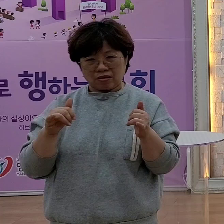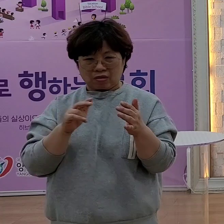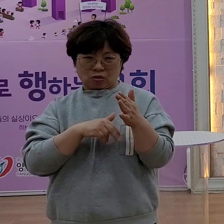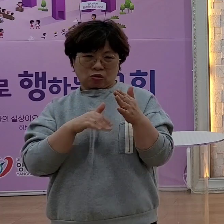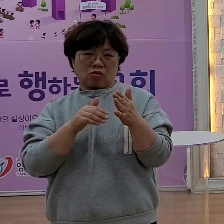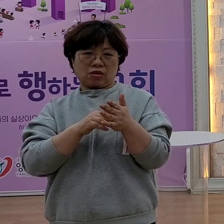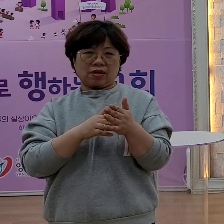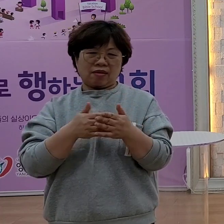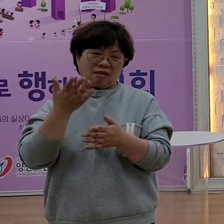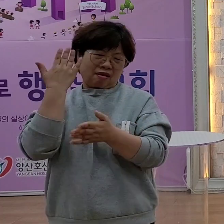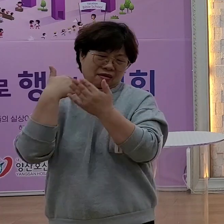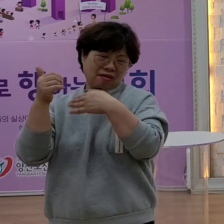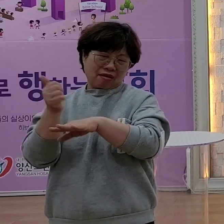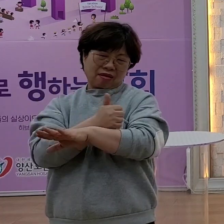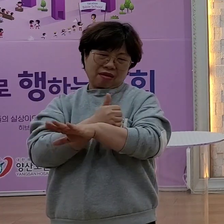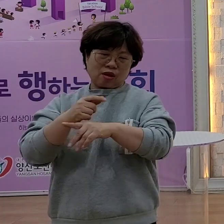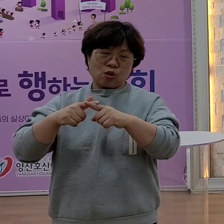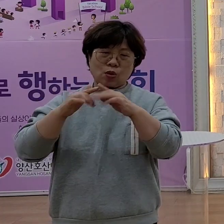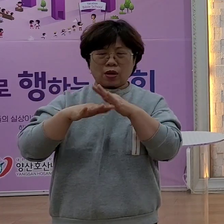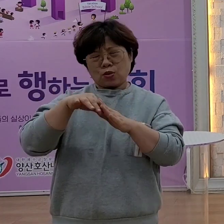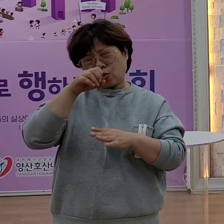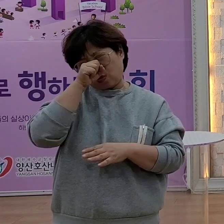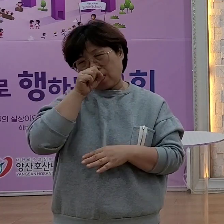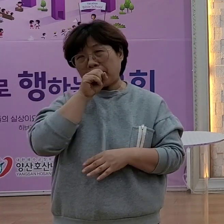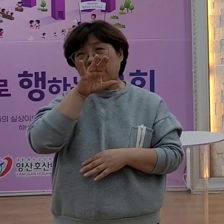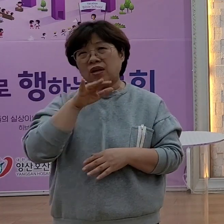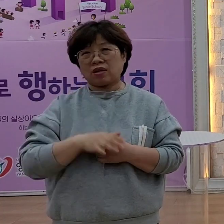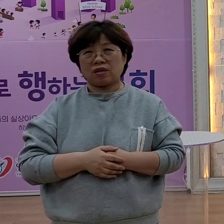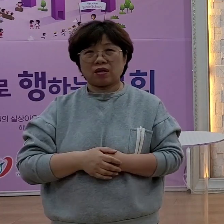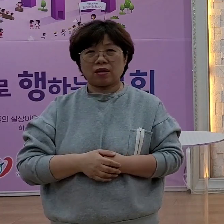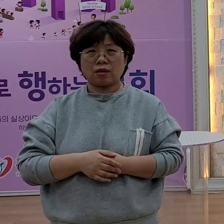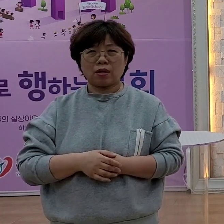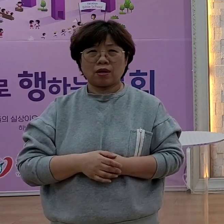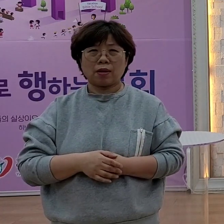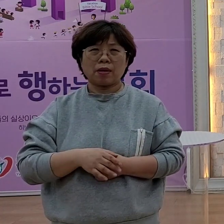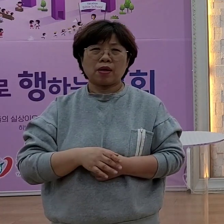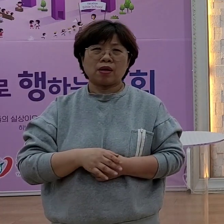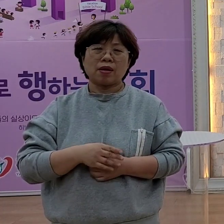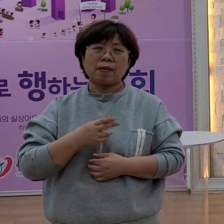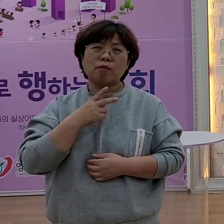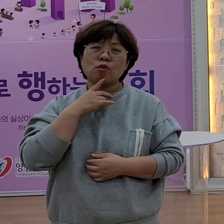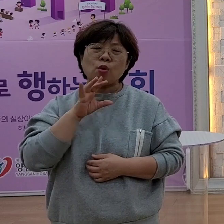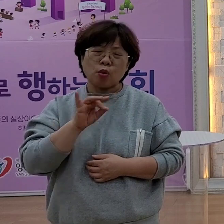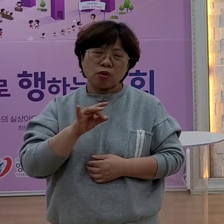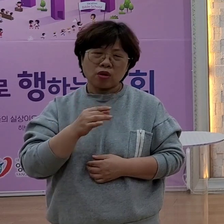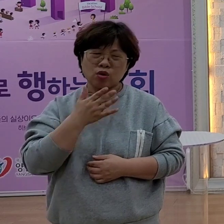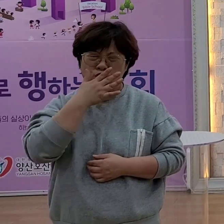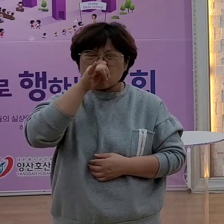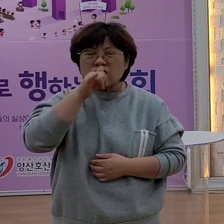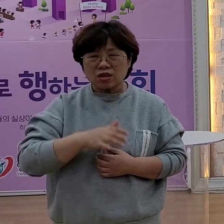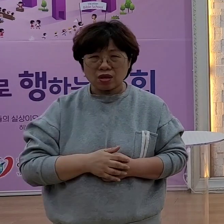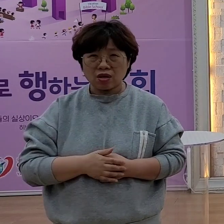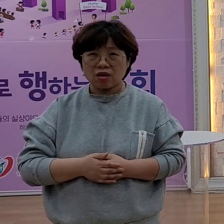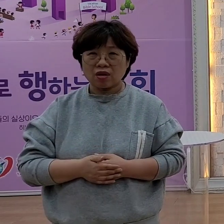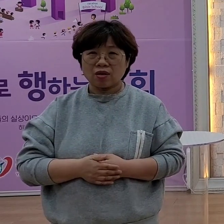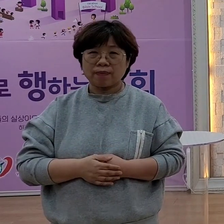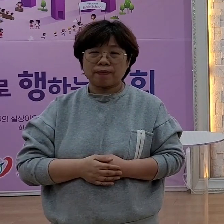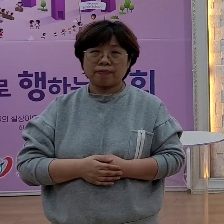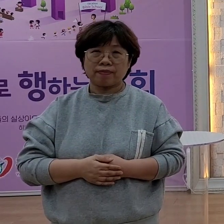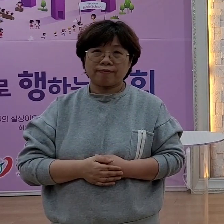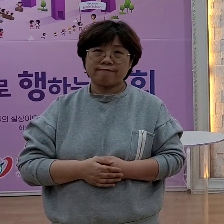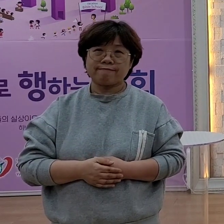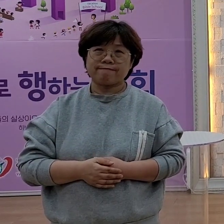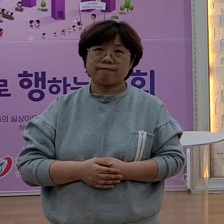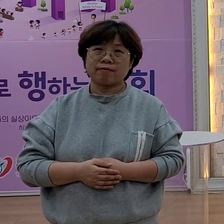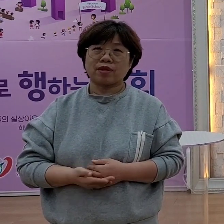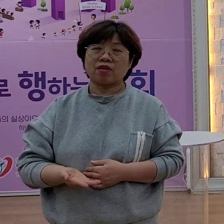내가 옛날에 다니던 교회가 좋았다. 물론 그럴 수도 있어요. 그런데 이게 다 맞는 말은 아닙니다. 옛날 교회가 좋았다가